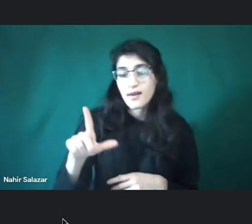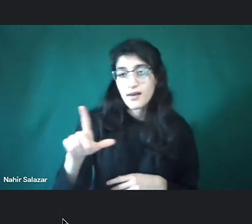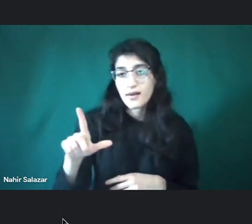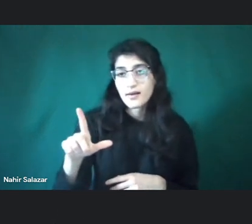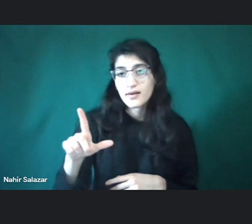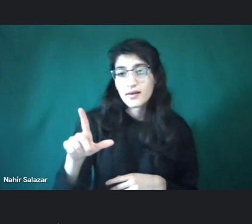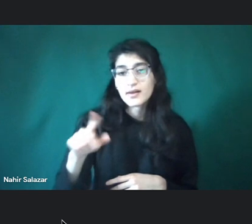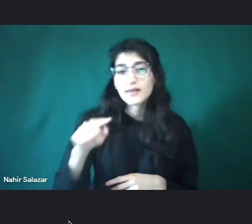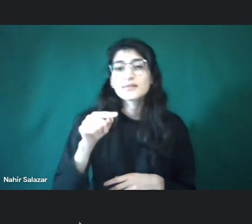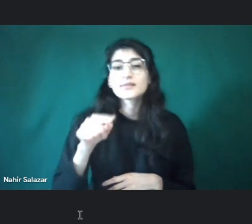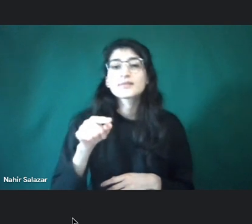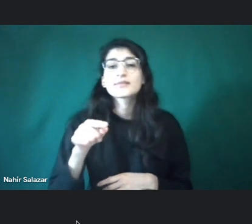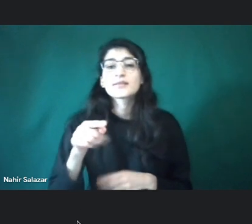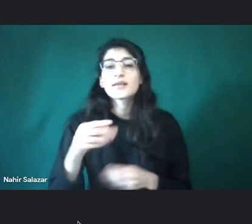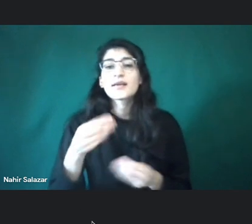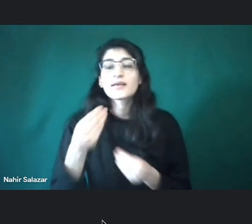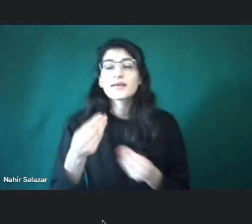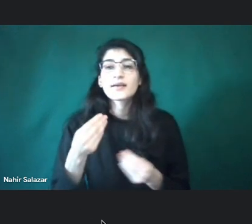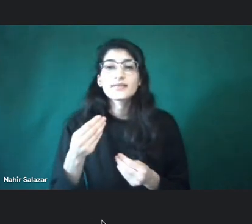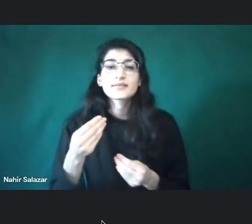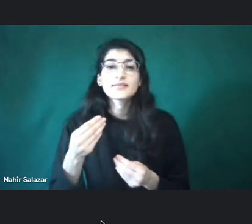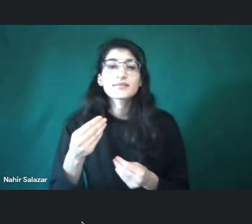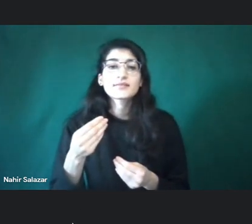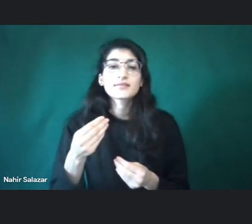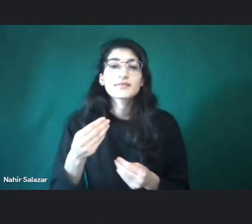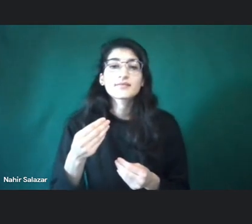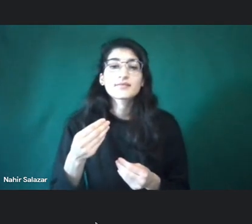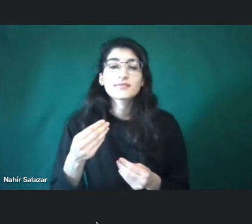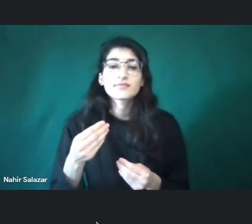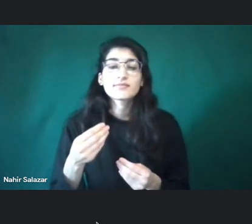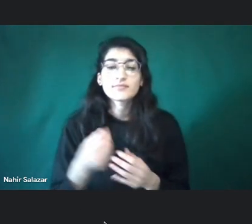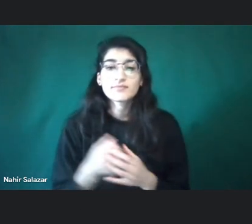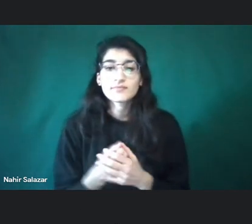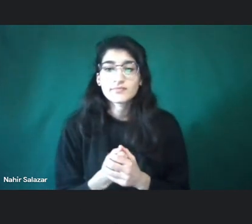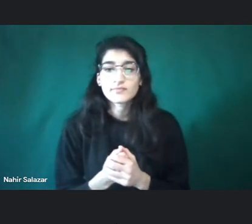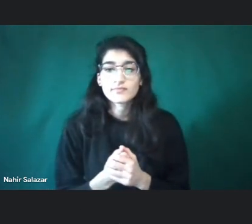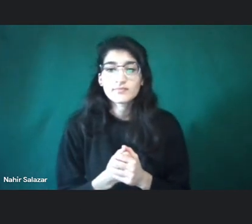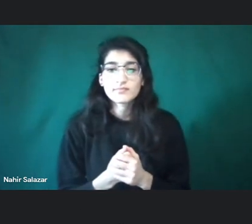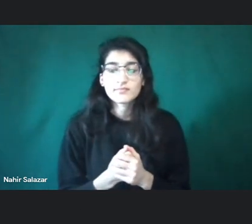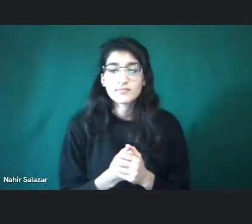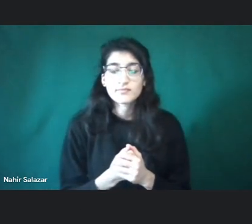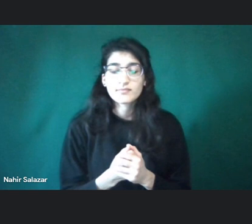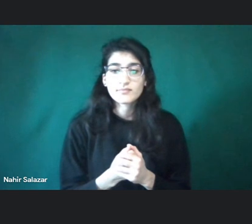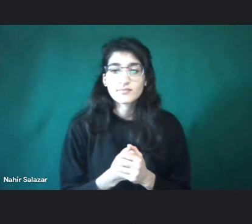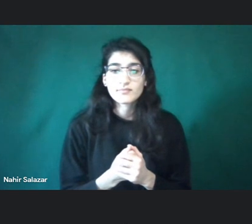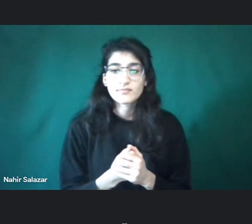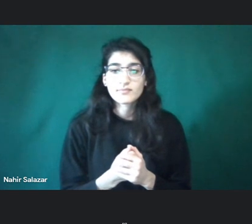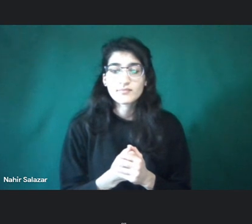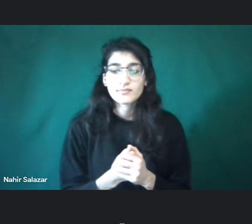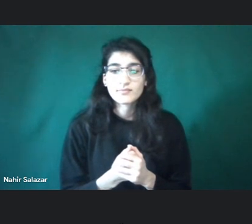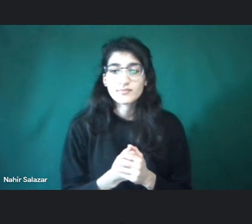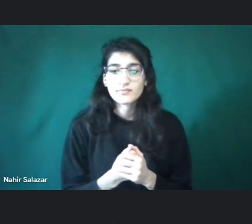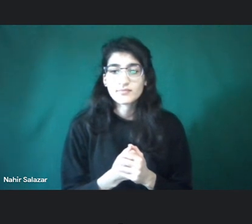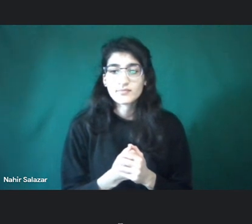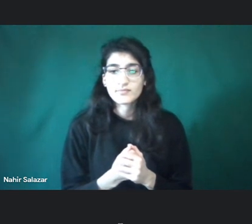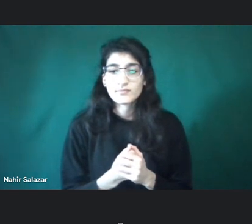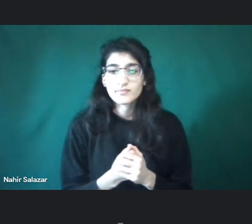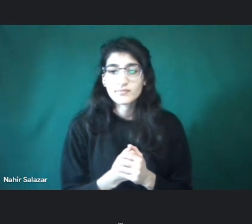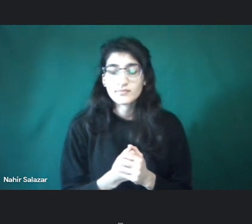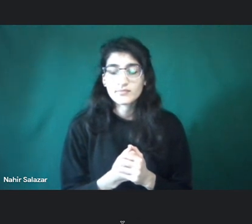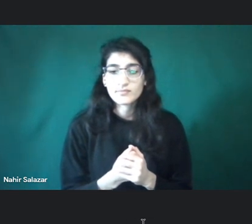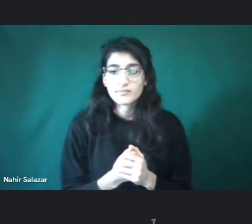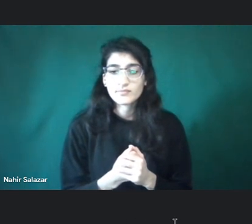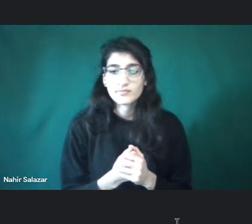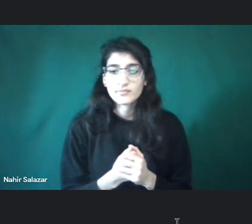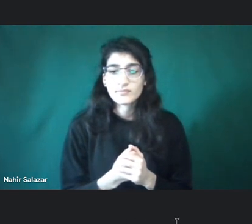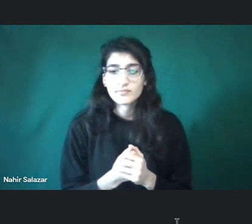determinando, que es el adjetivo todas, las esferas, ¿sí? De, ¿y cuál es la otra? Human